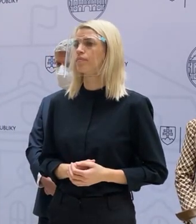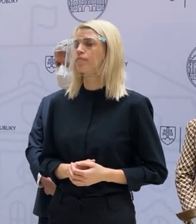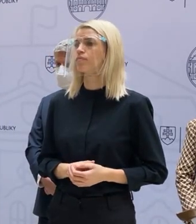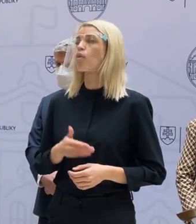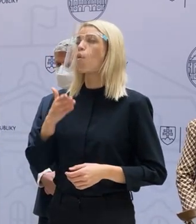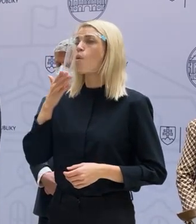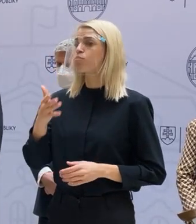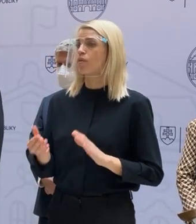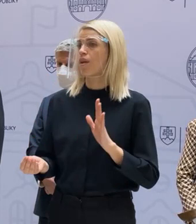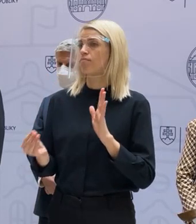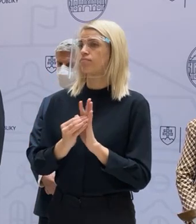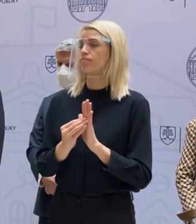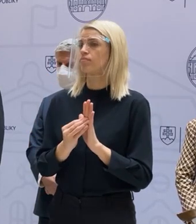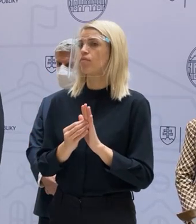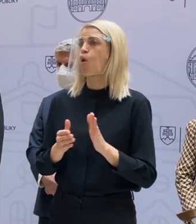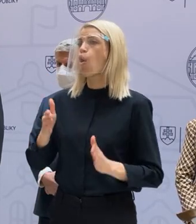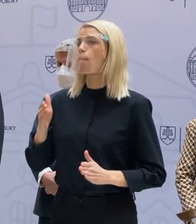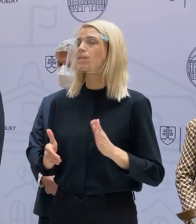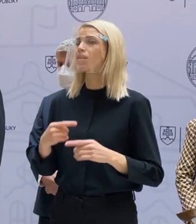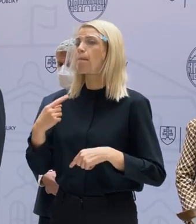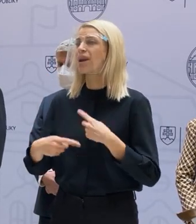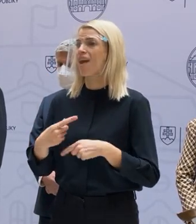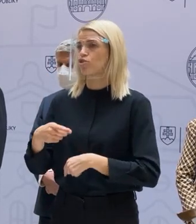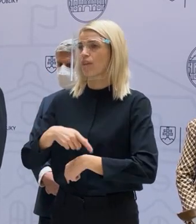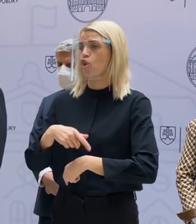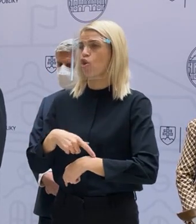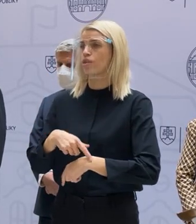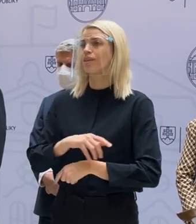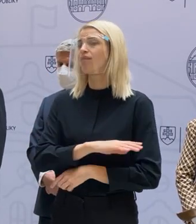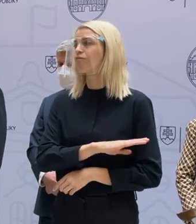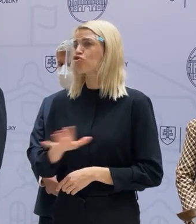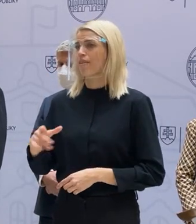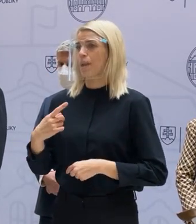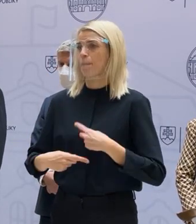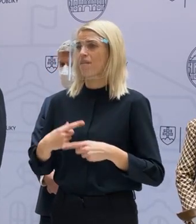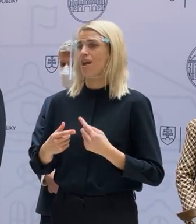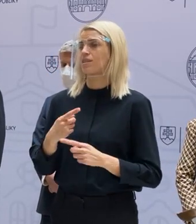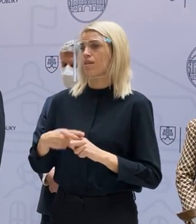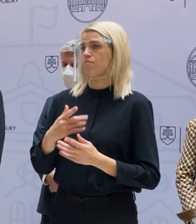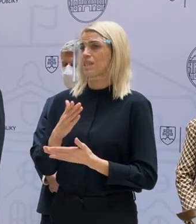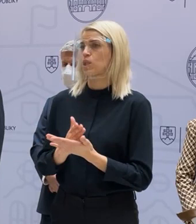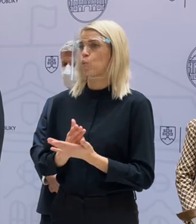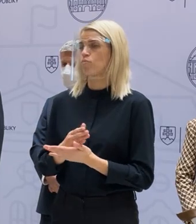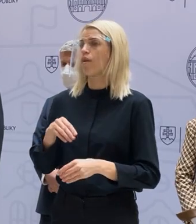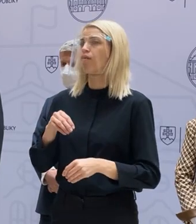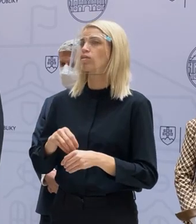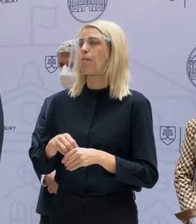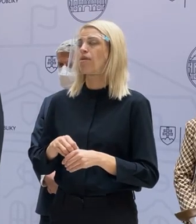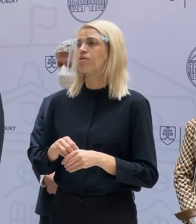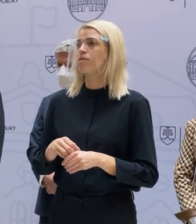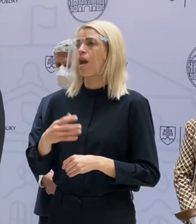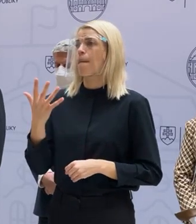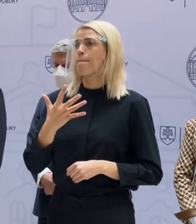Bude v nich ale zadefinované obmedzenie prevádzkových hodín vo všetkých prevádzkach a službách medzi 5.